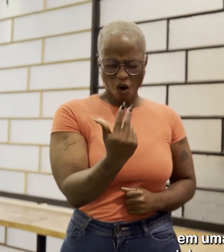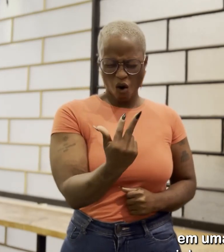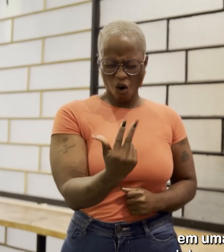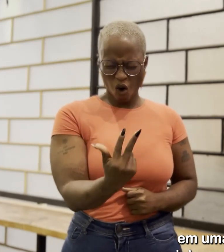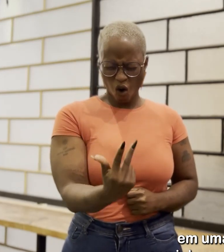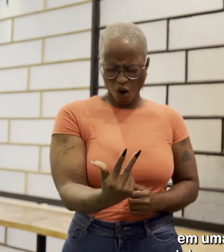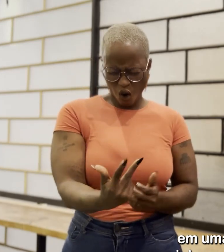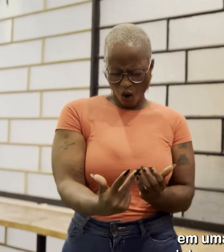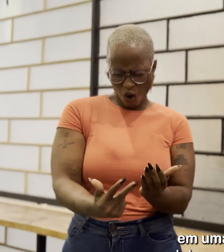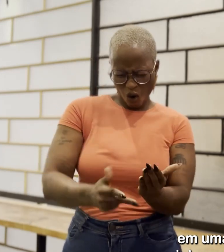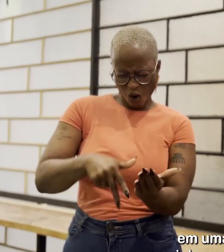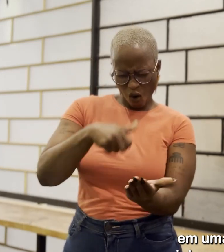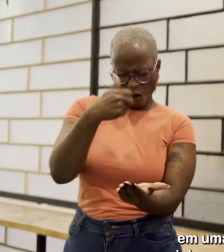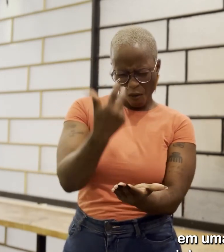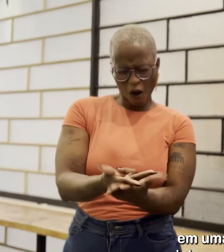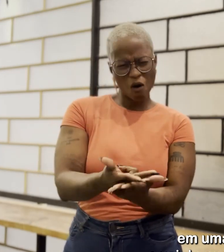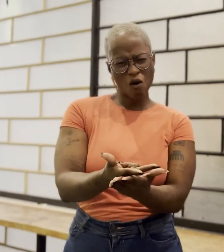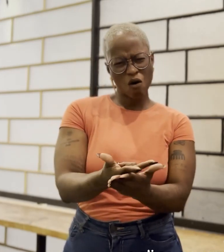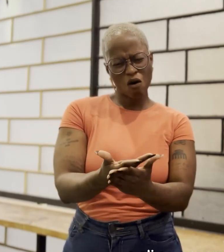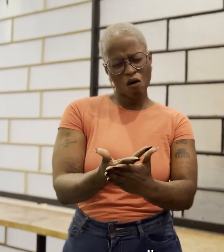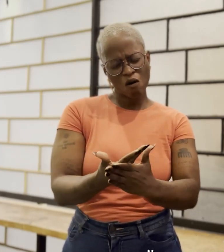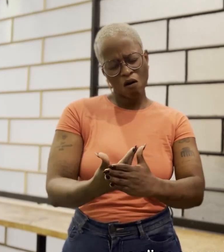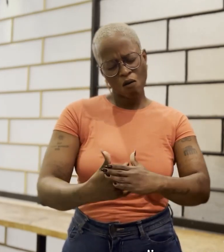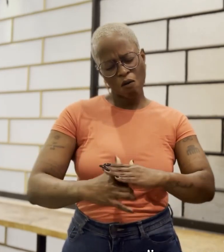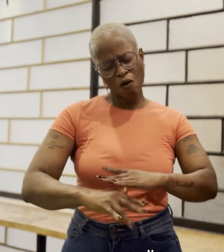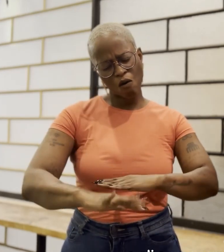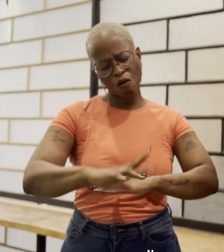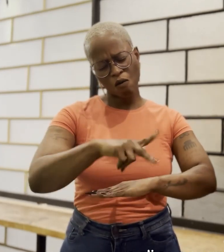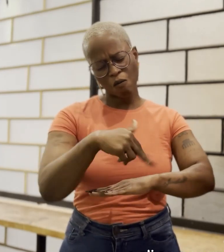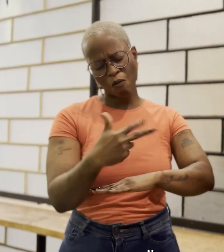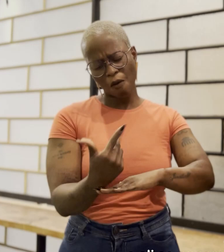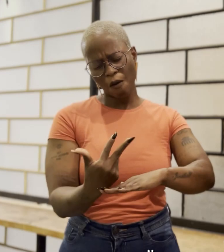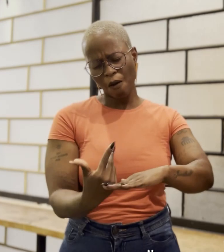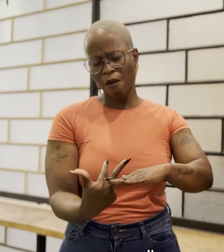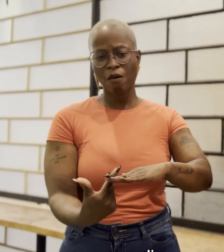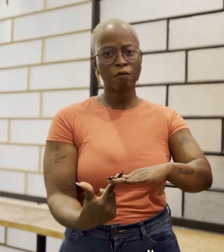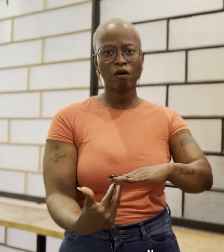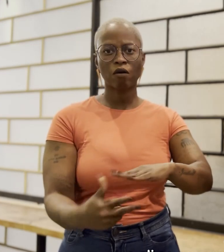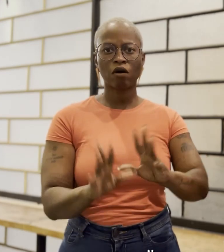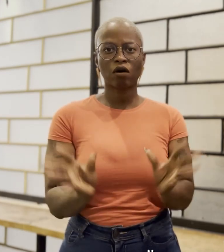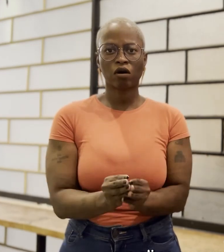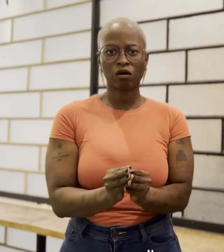de encontro ao oceano. E ali se encerra a